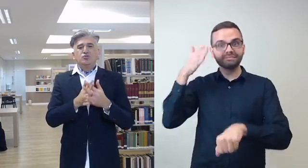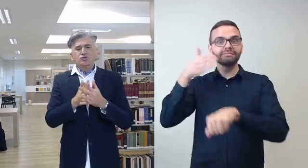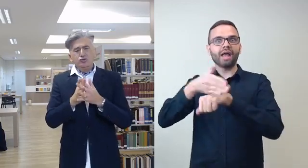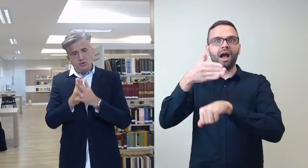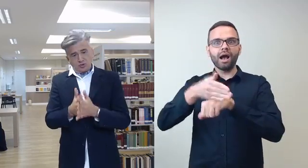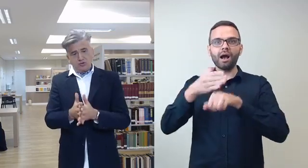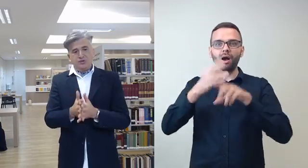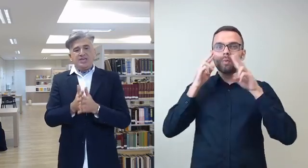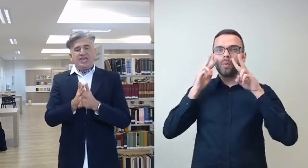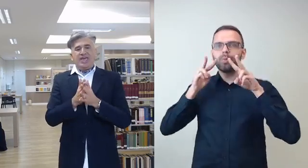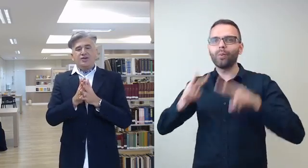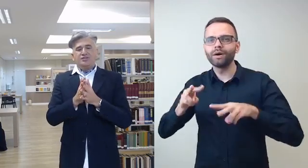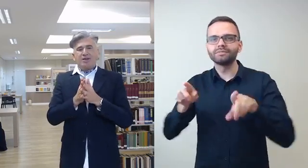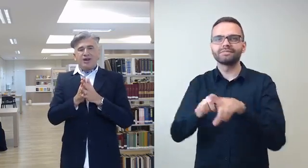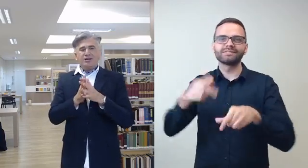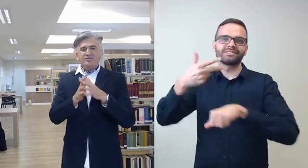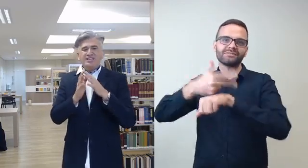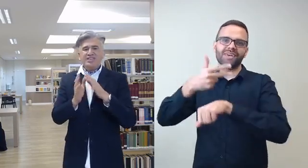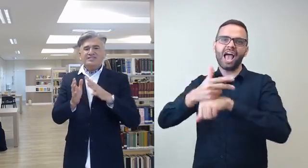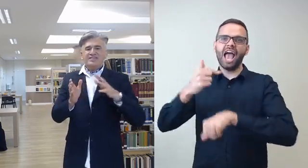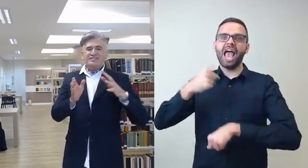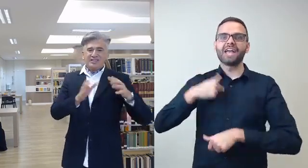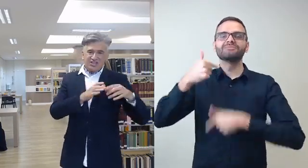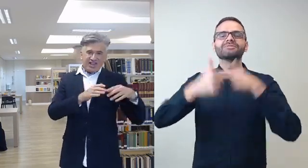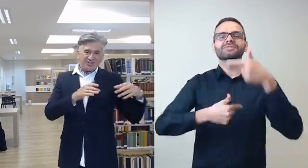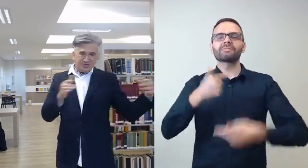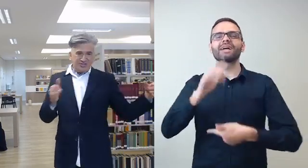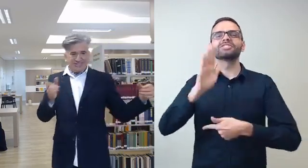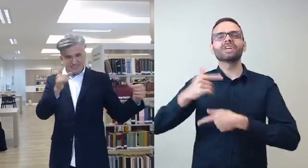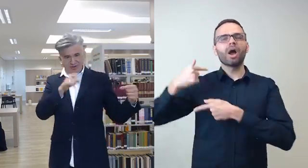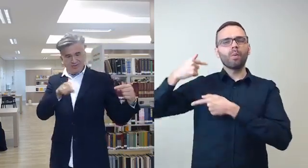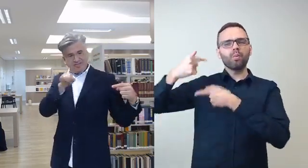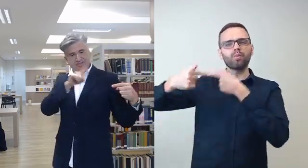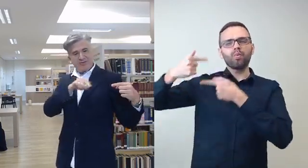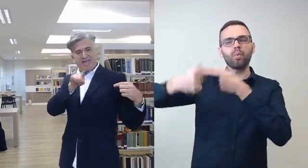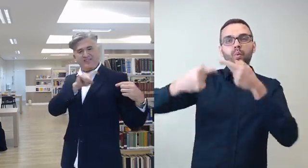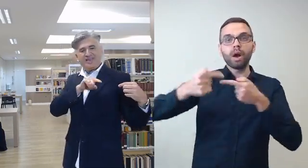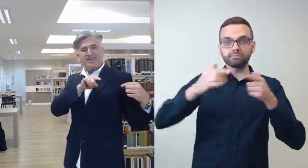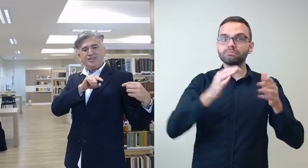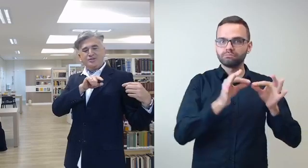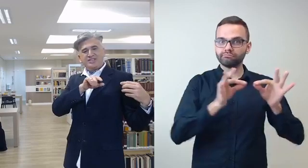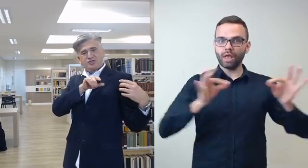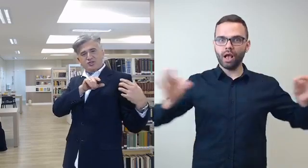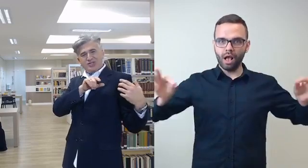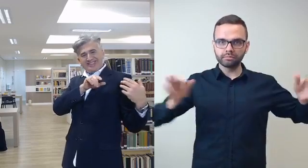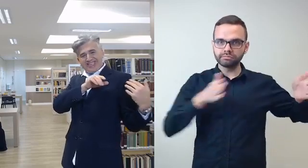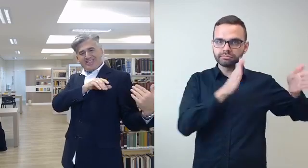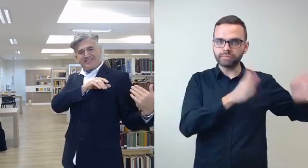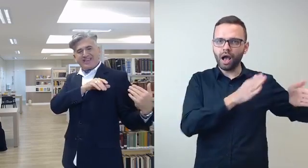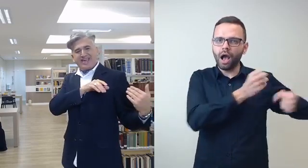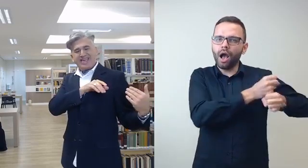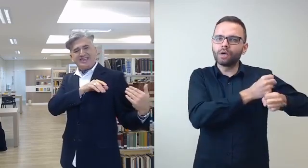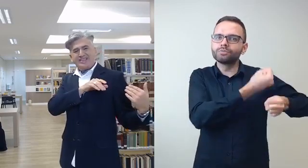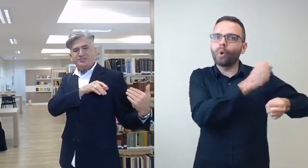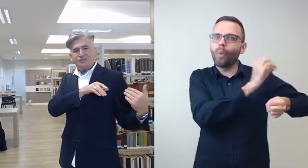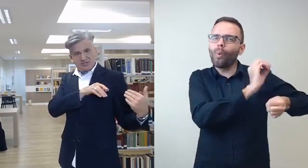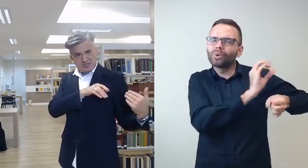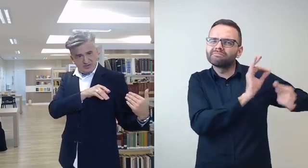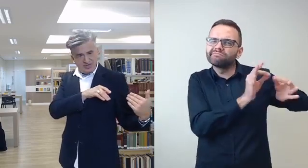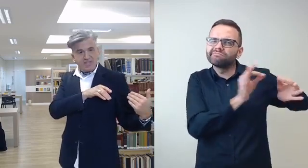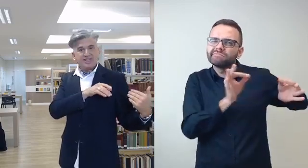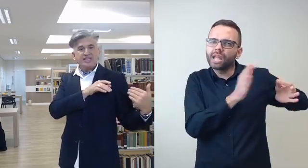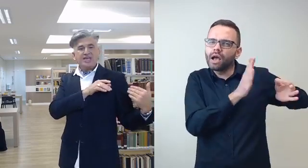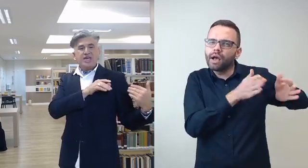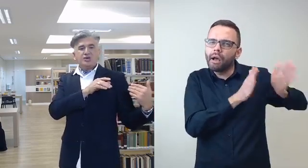do mundo todo. Eu trabalho desde das gerações, assim, começando lá dos anos 80, lá, início dos